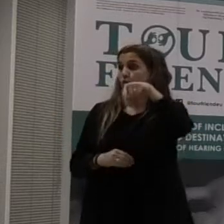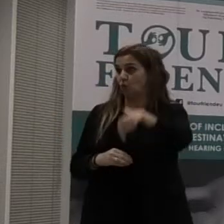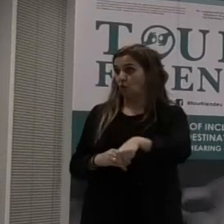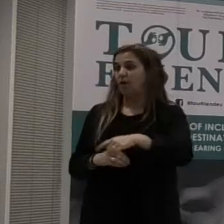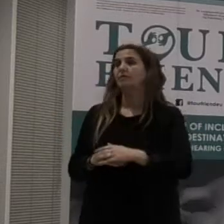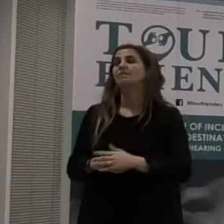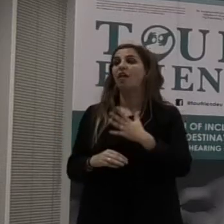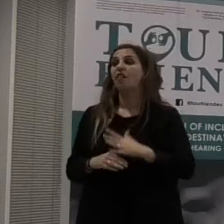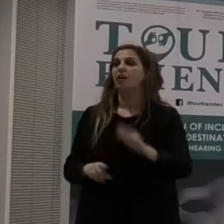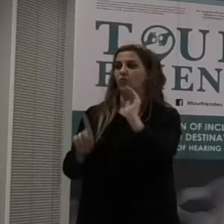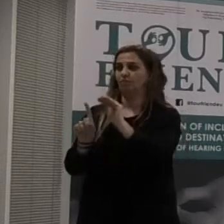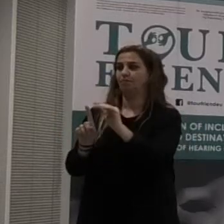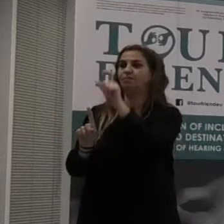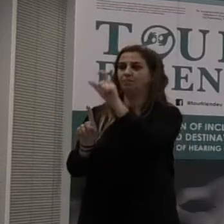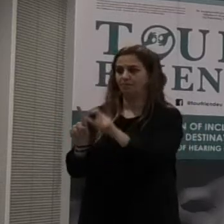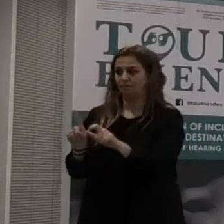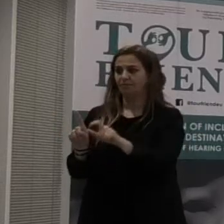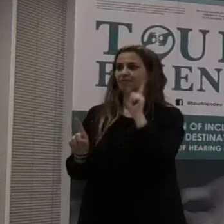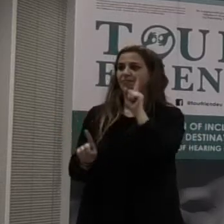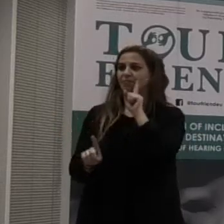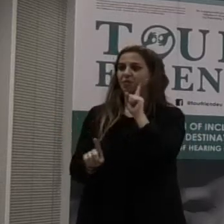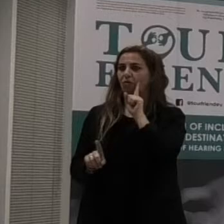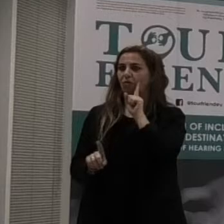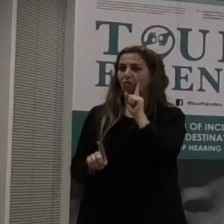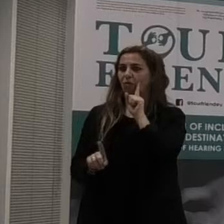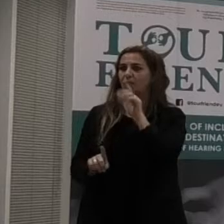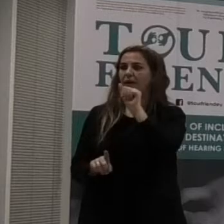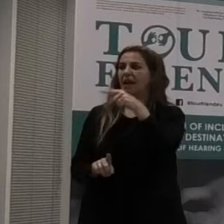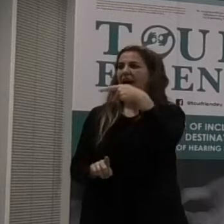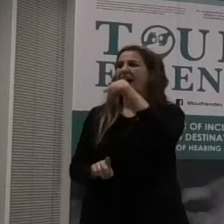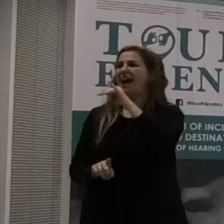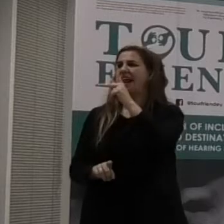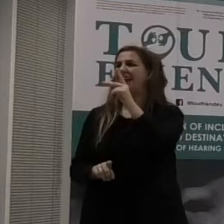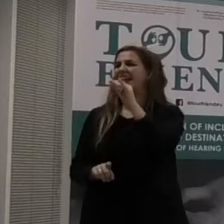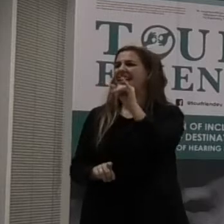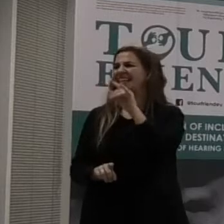θα καλέσω την Αλίκη Οβίτα από τον Aratologies.